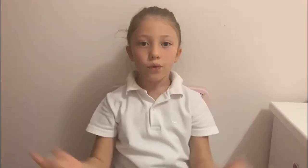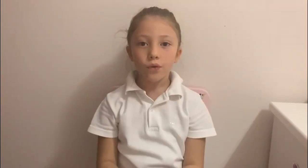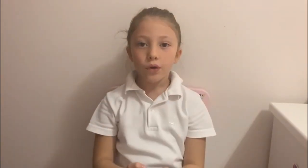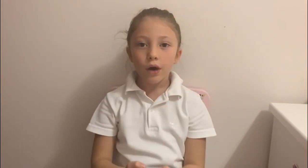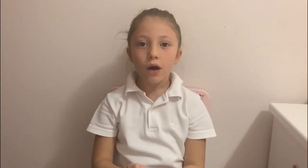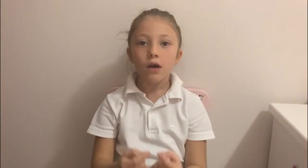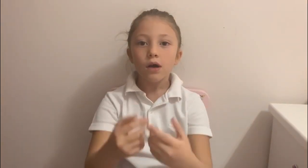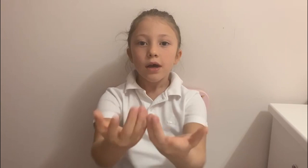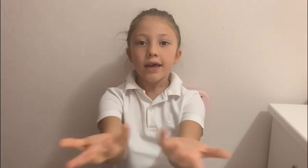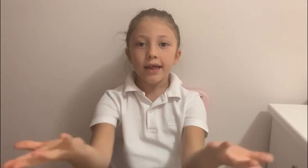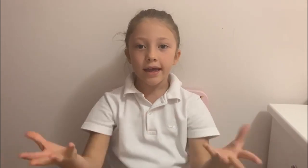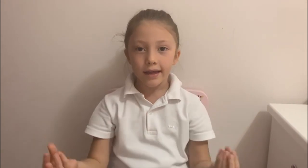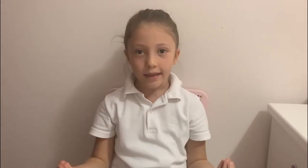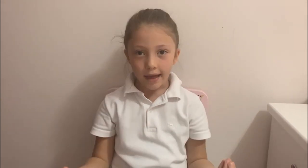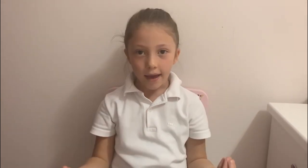dünya genelinde